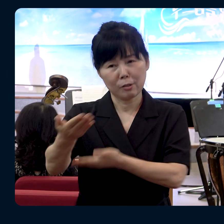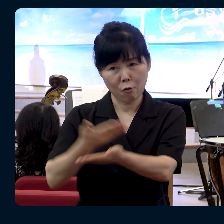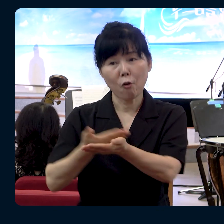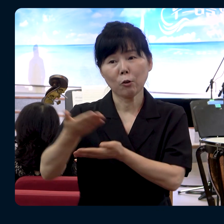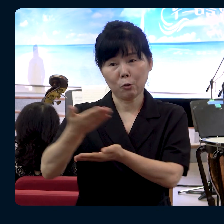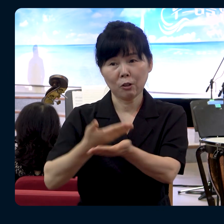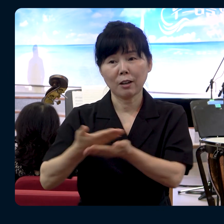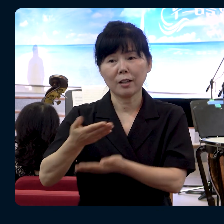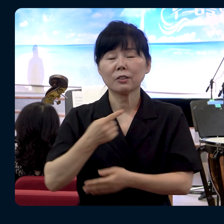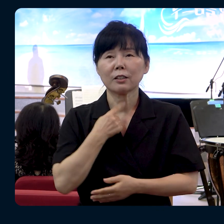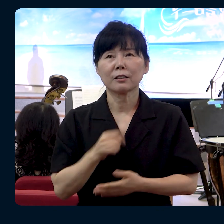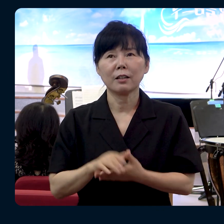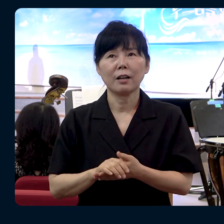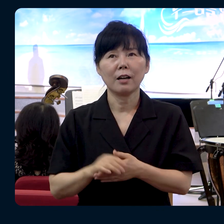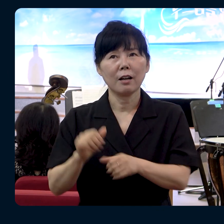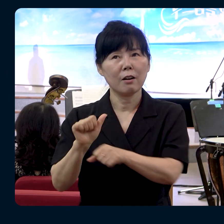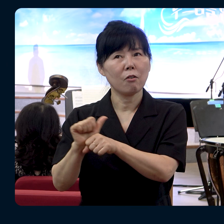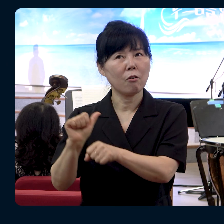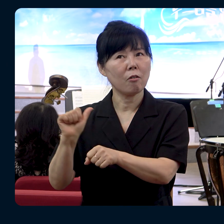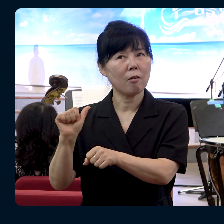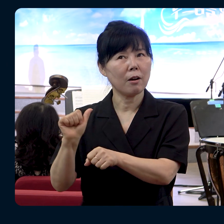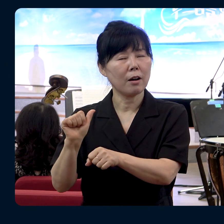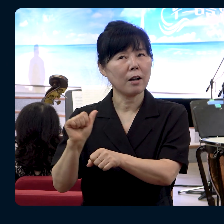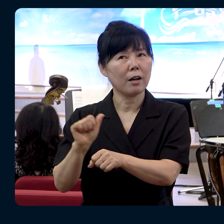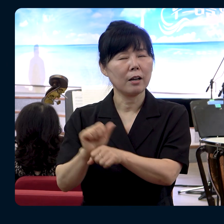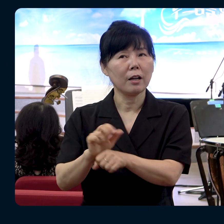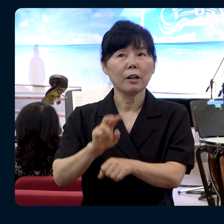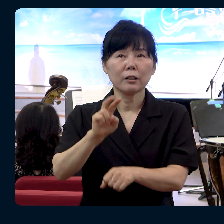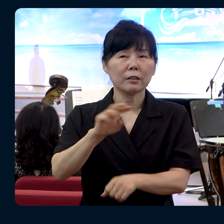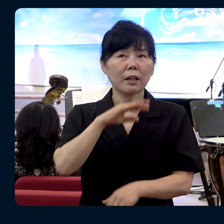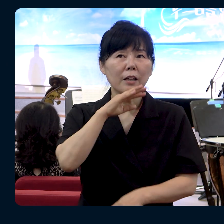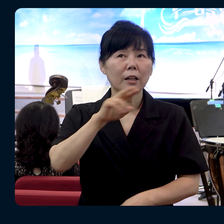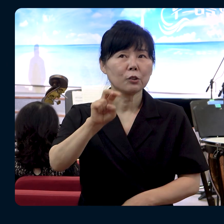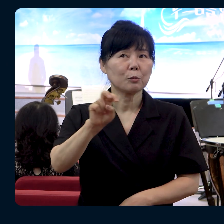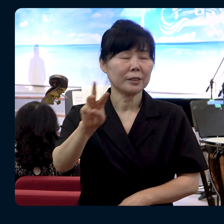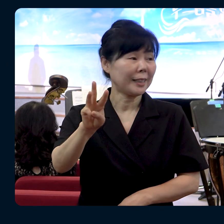한 5년 전인가요? 제가 23살 때니까